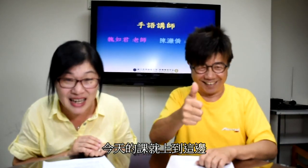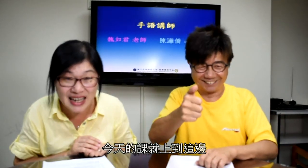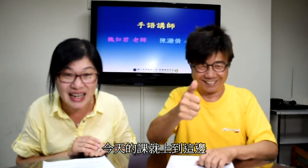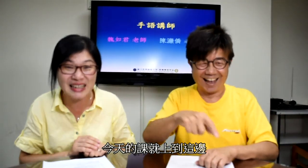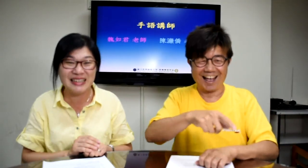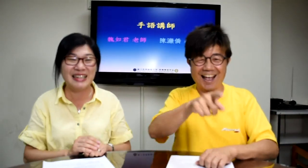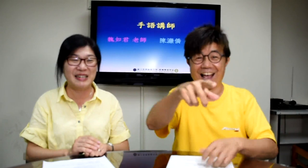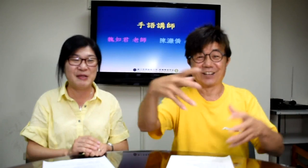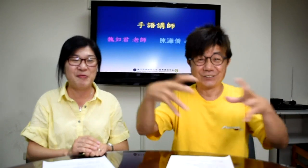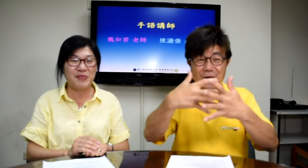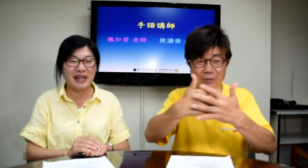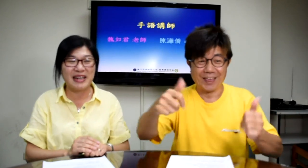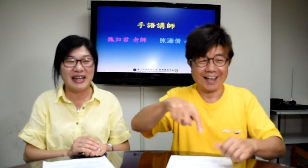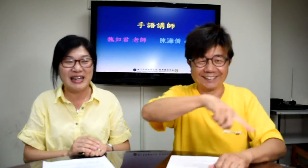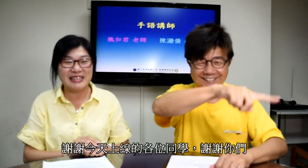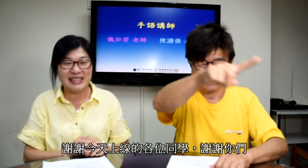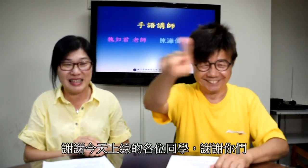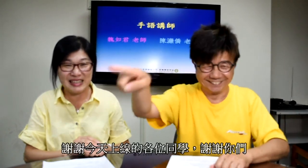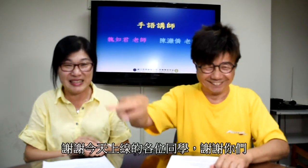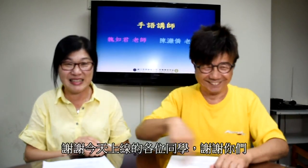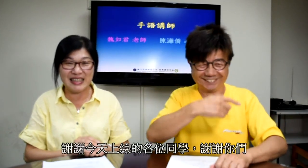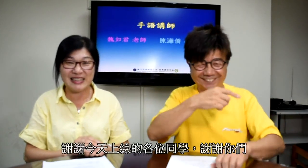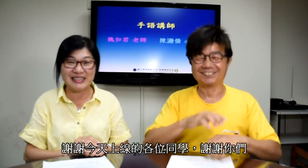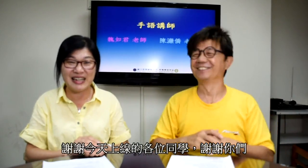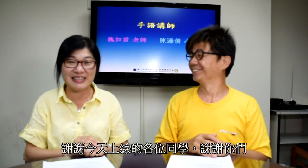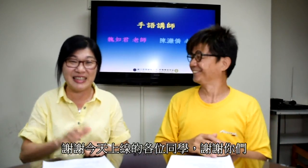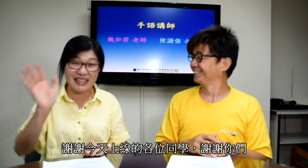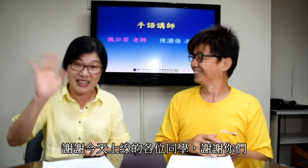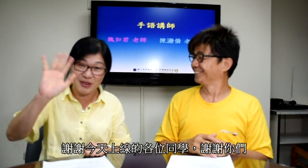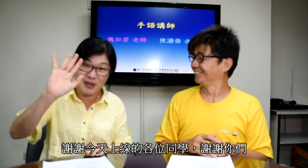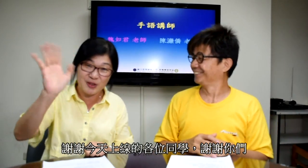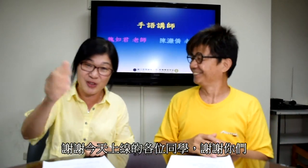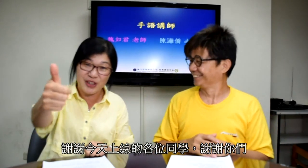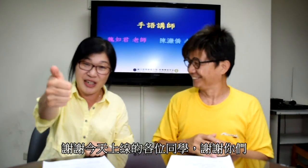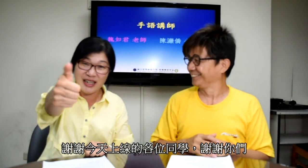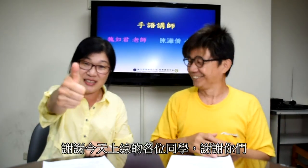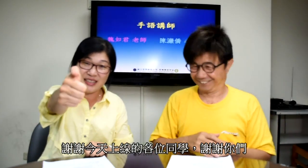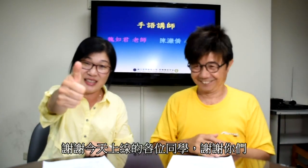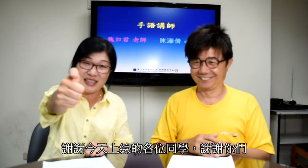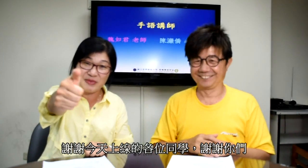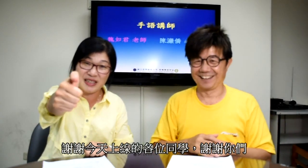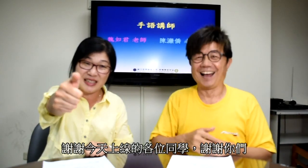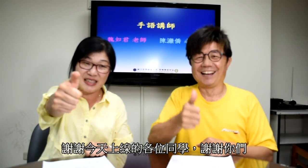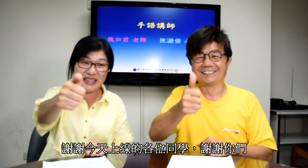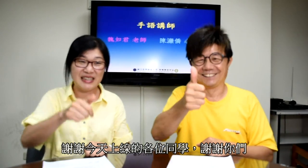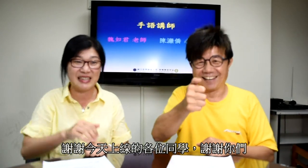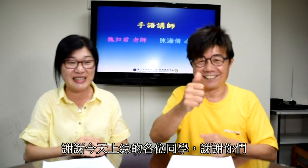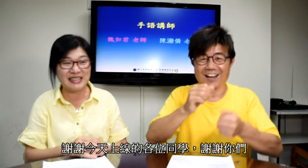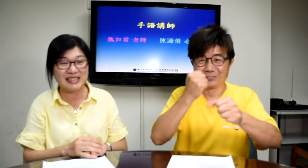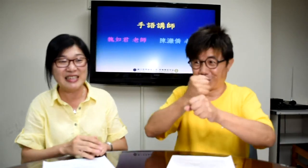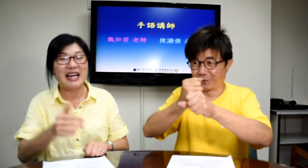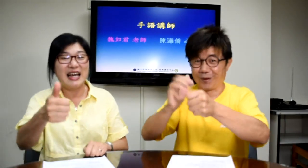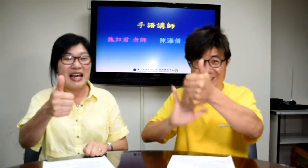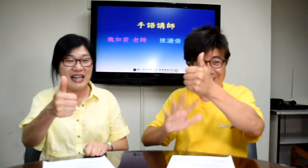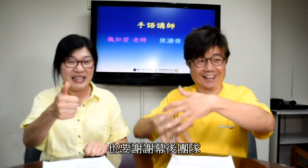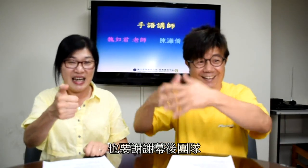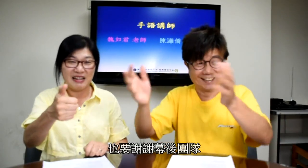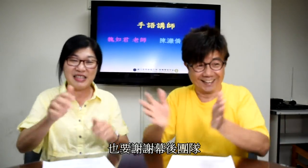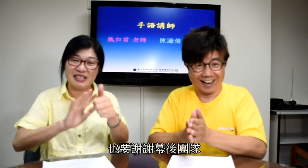边，谢谢今天上线的各位同学，谢谢你们，也要谢谢幕